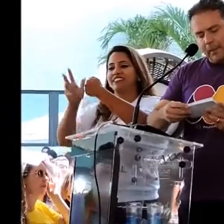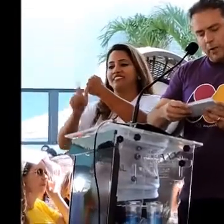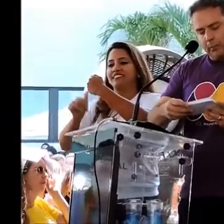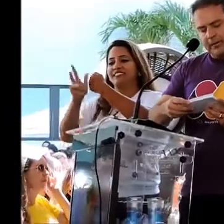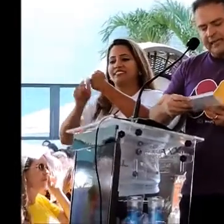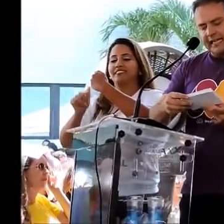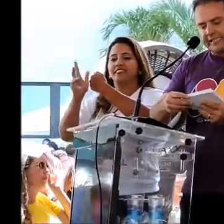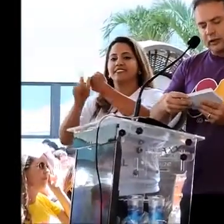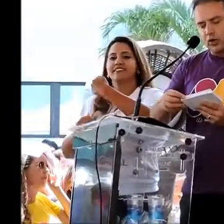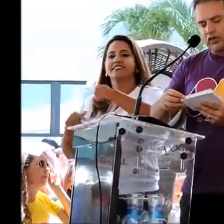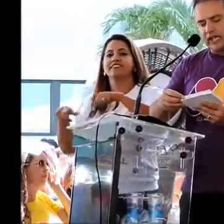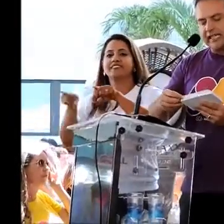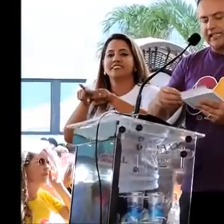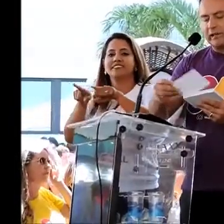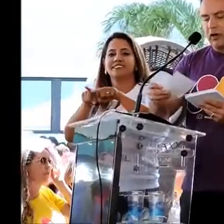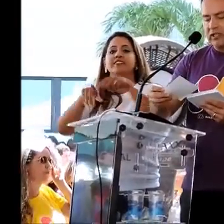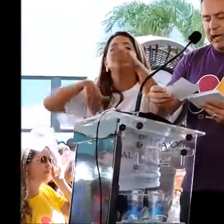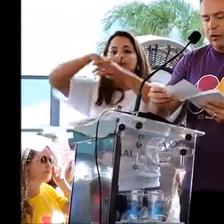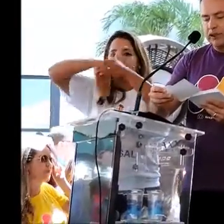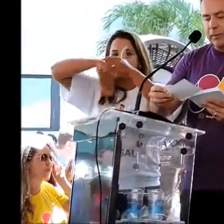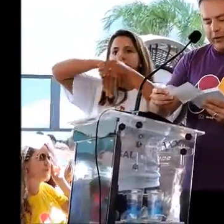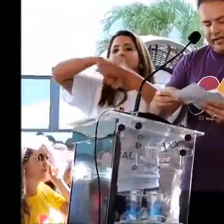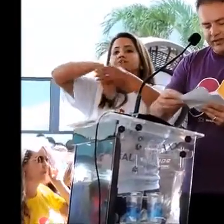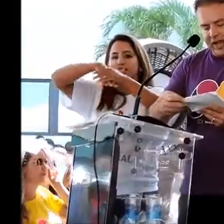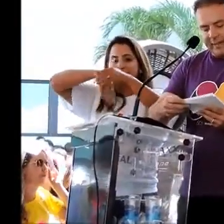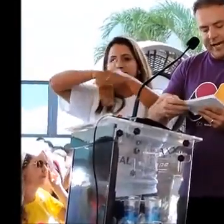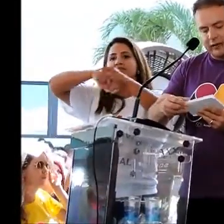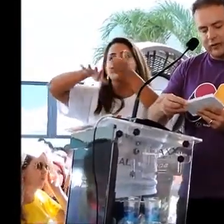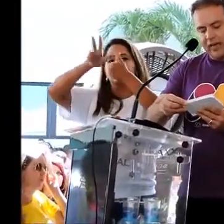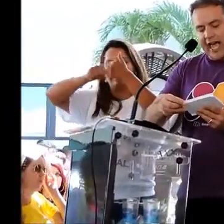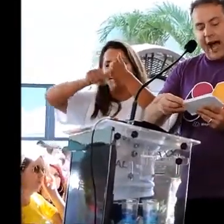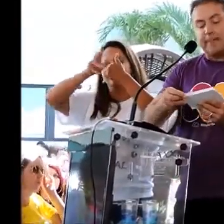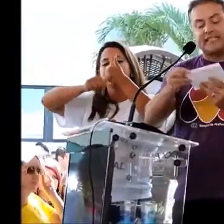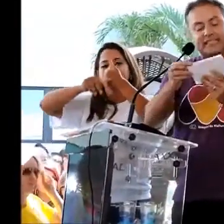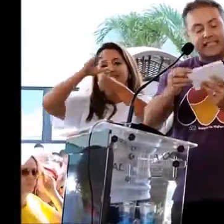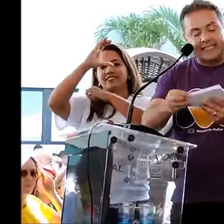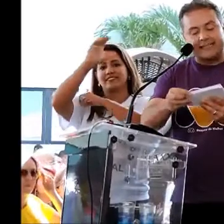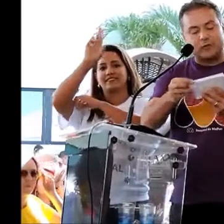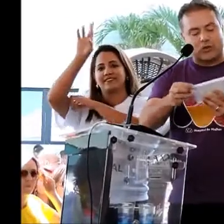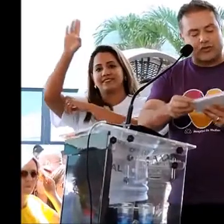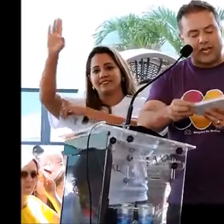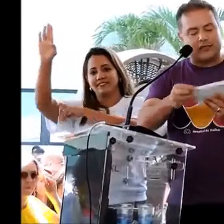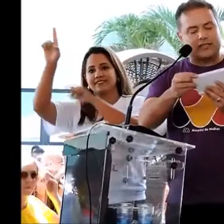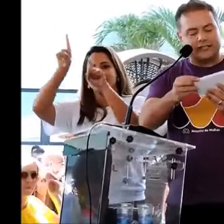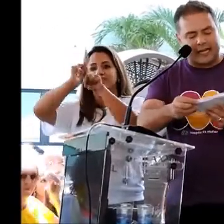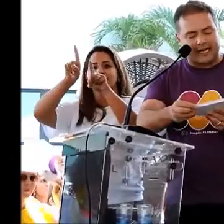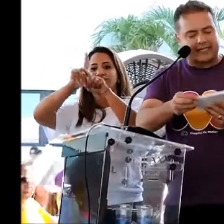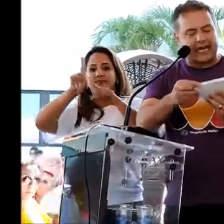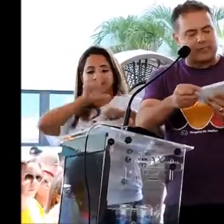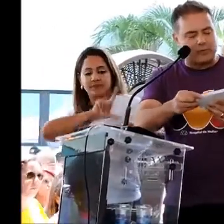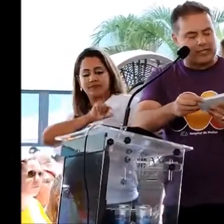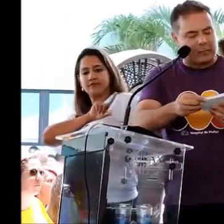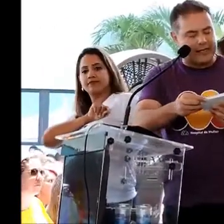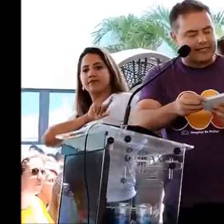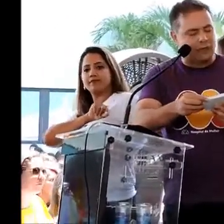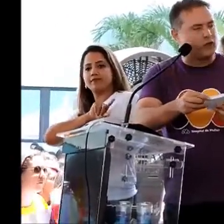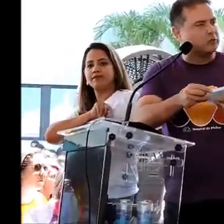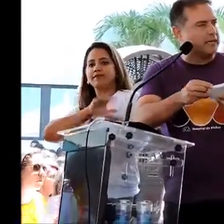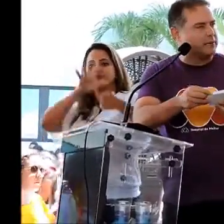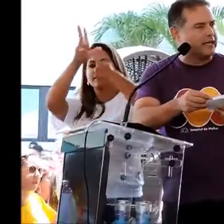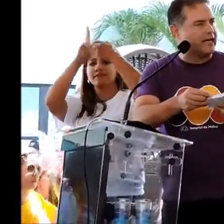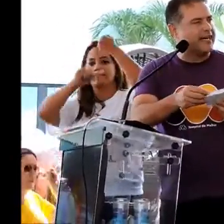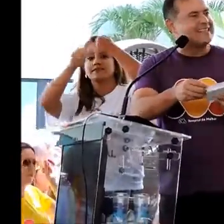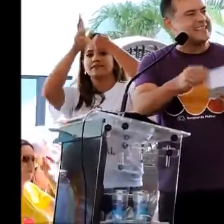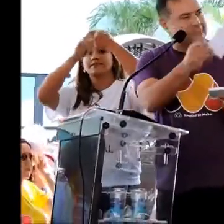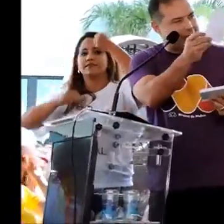saudar o presidente do Conselho Estadual de Saúde, Maurício Sarmento, a presidente do Conselho de Secretários Municipais de